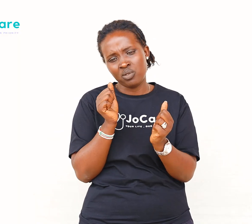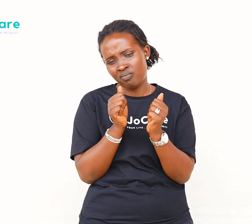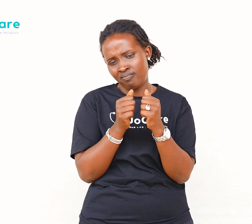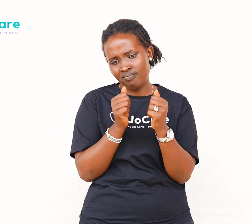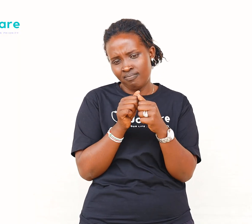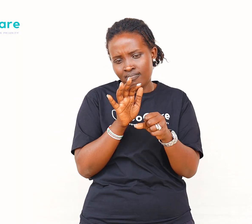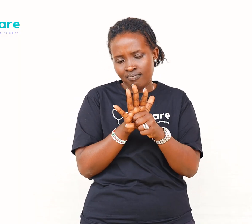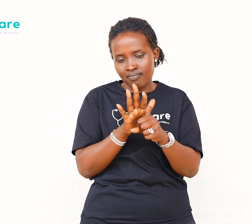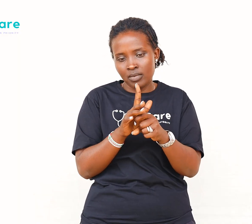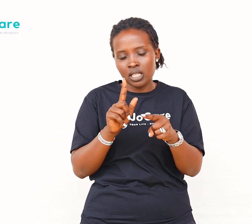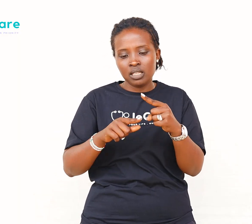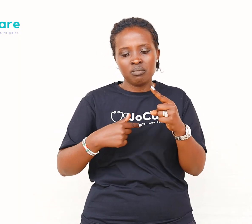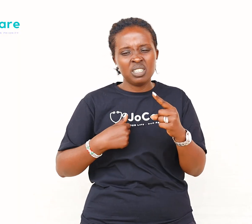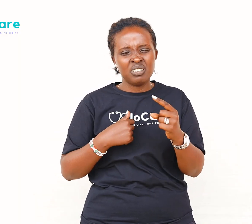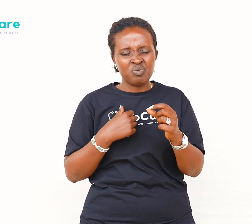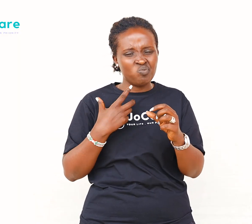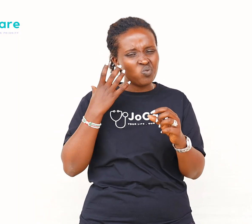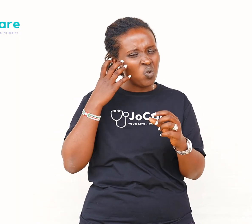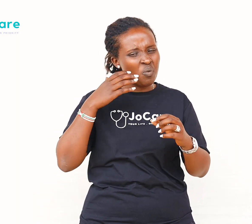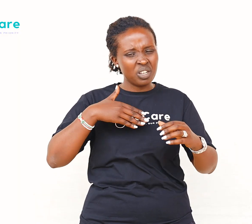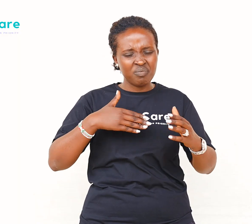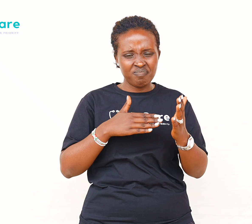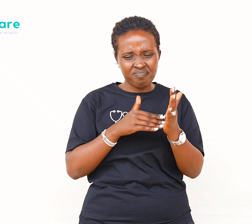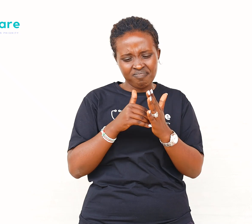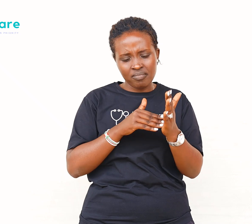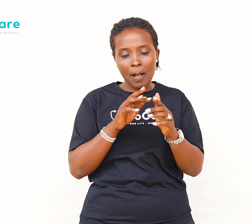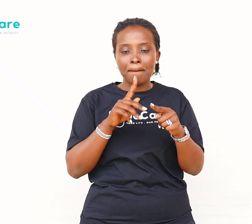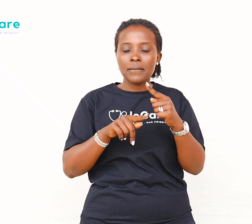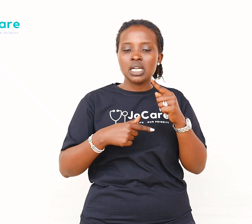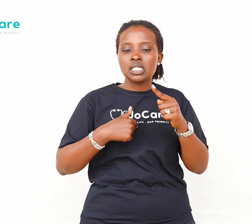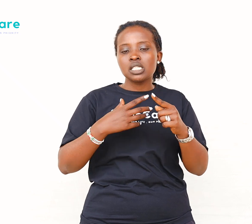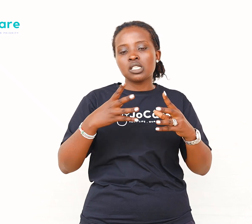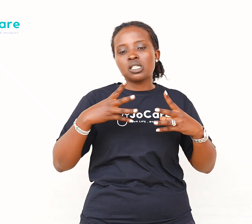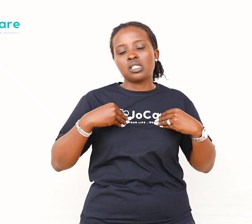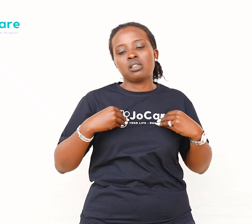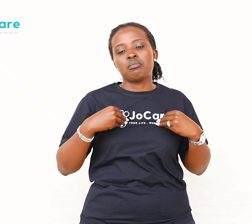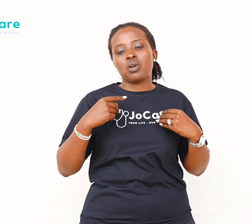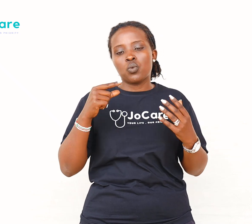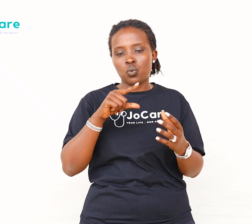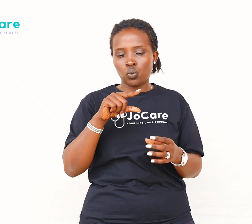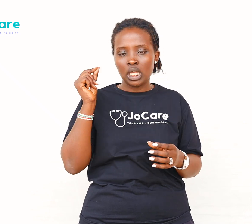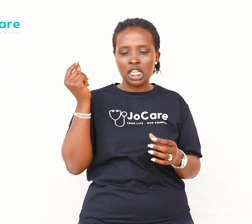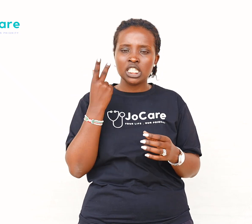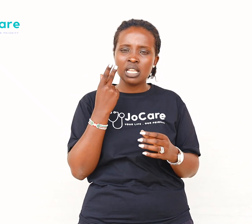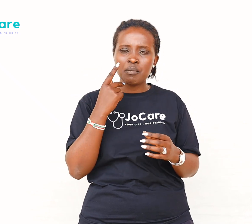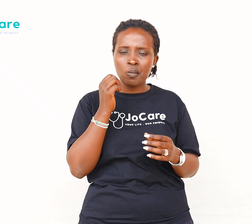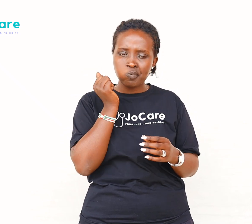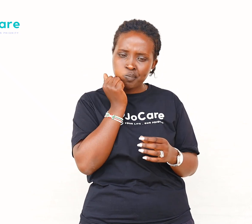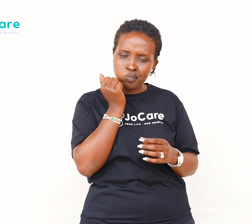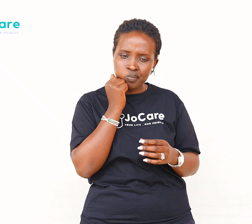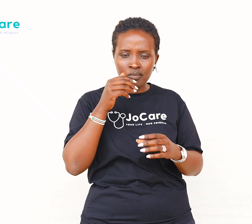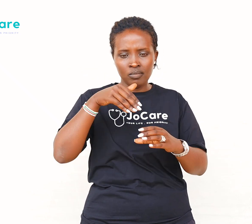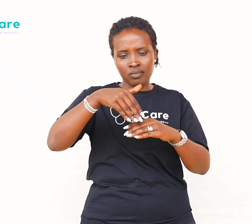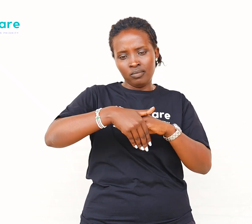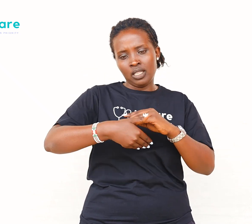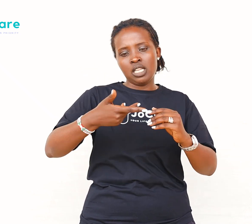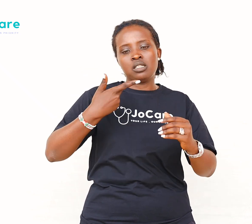Yego, kakubangamiye. Yego. Kuvuga ati kubera ko kambangamiye, reka mpitemo gukoresha kotegisi, kubera ko nzaba numva ko bimeze nk'umwenda bisanzwe.